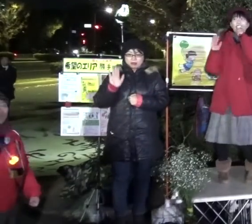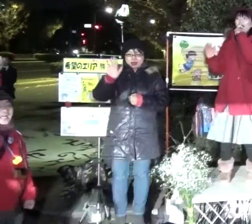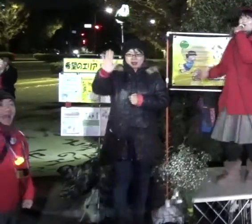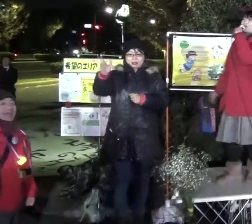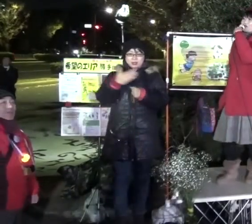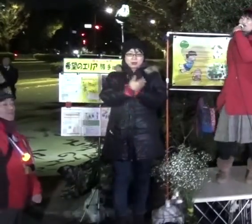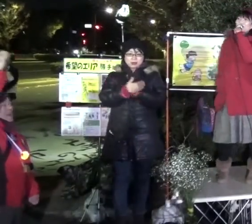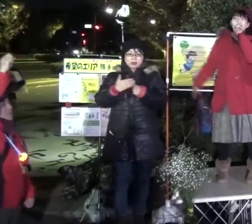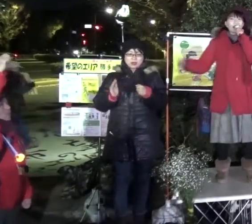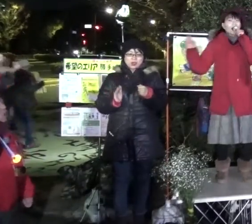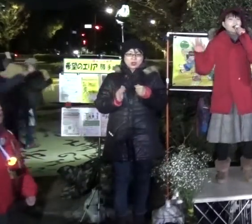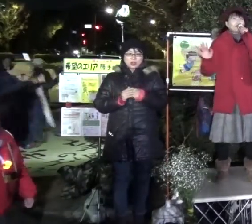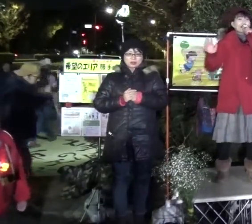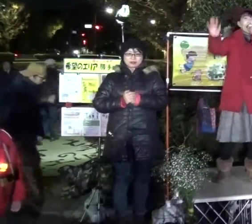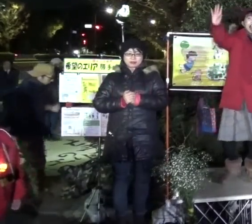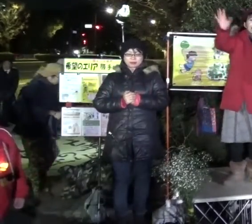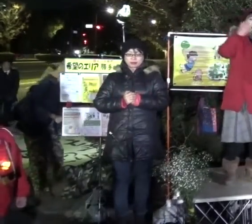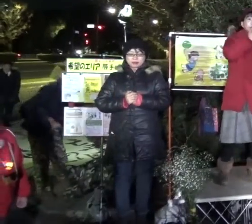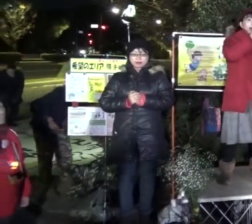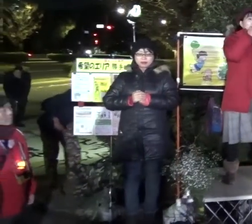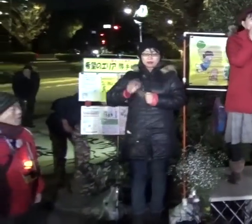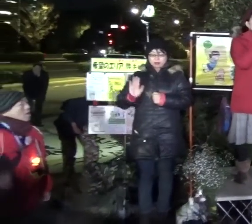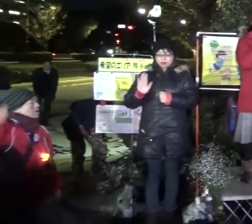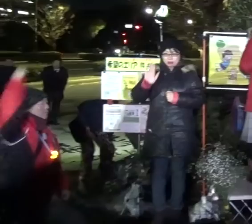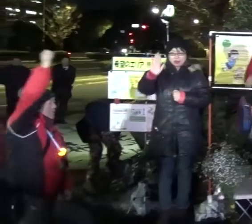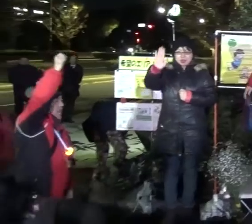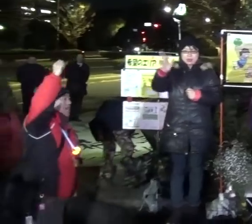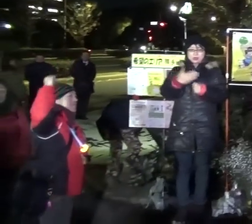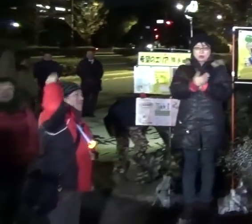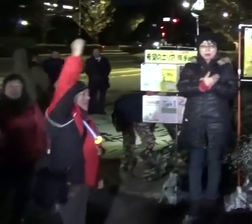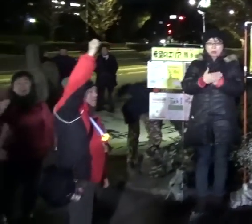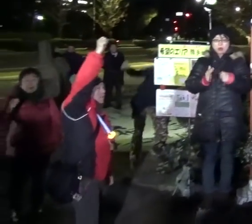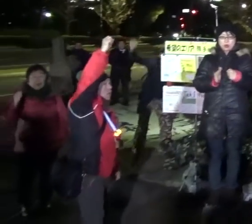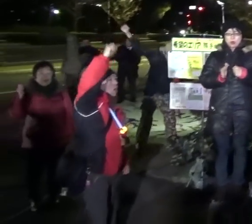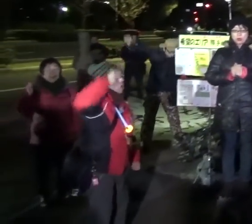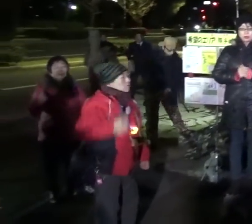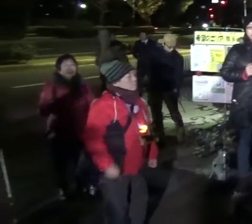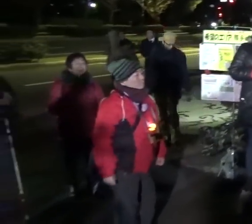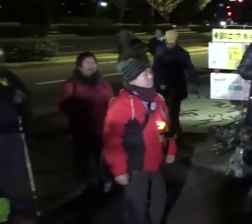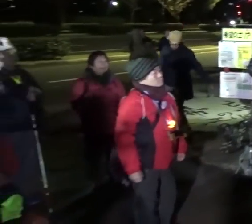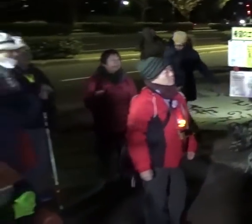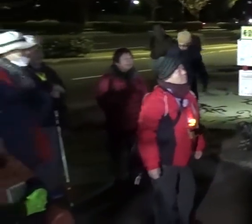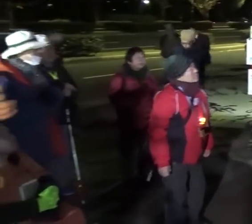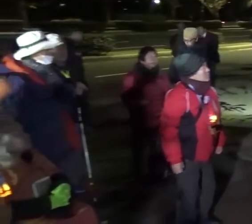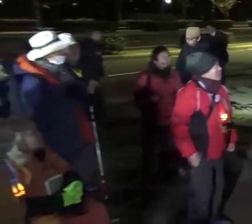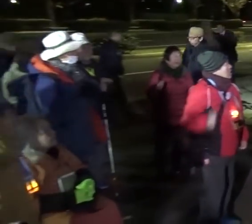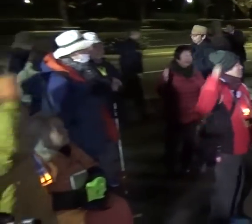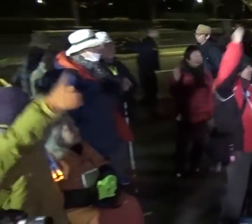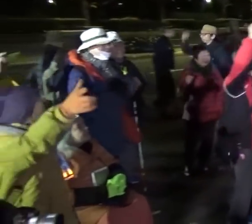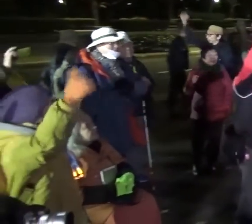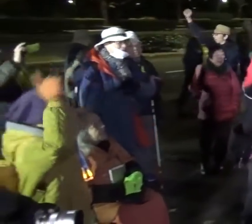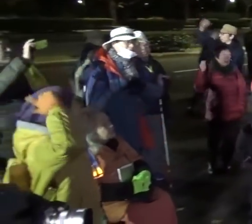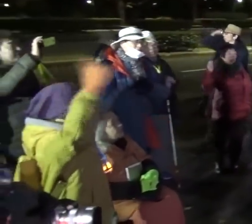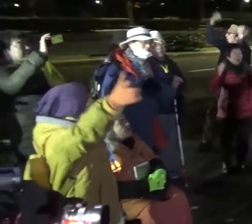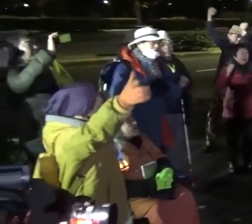ろう、 未来を守ろう、 みんなの声で、